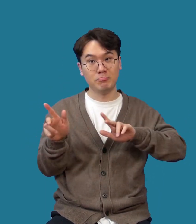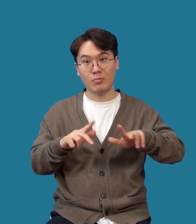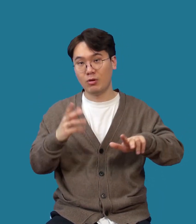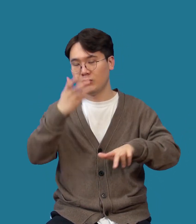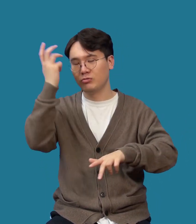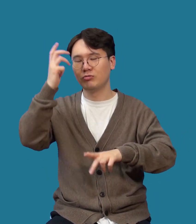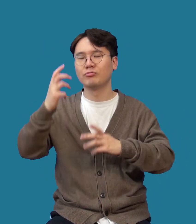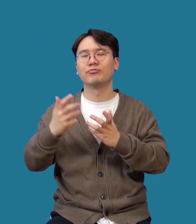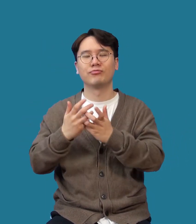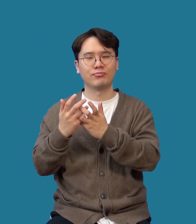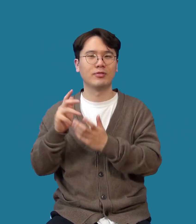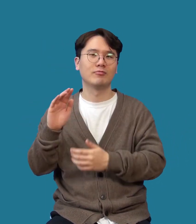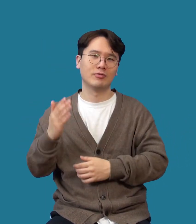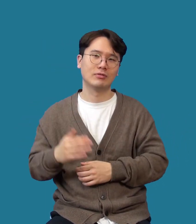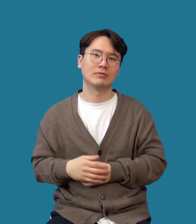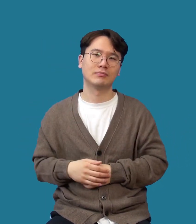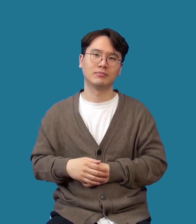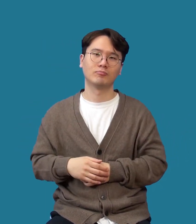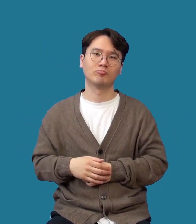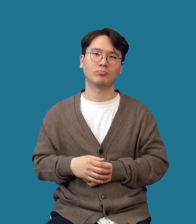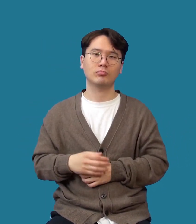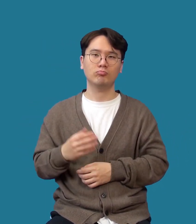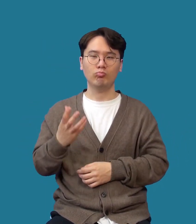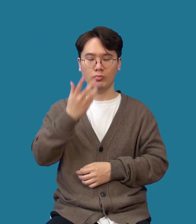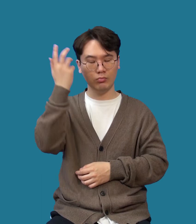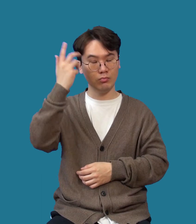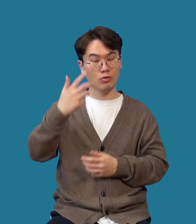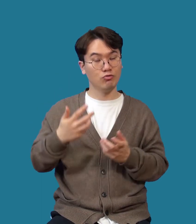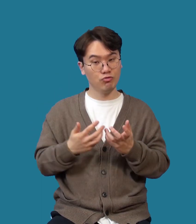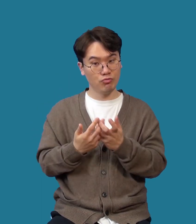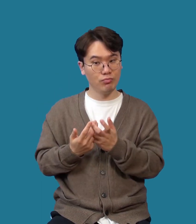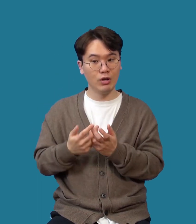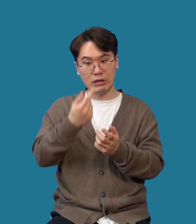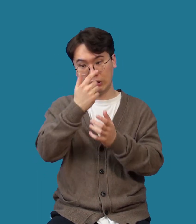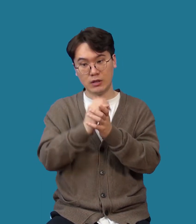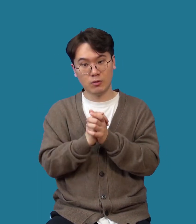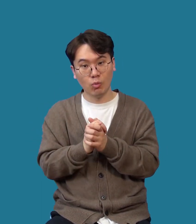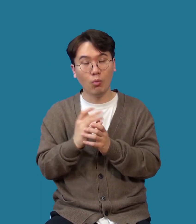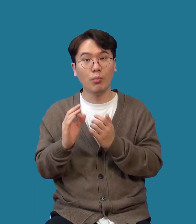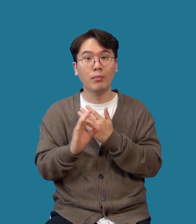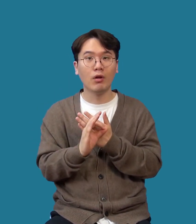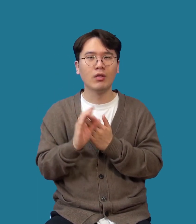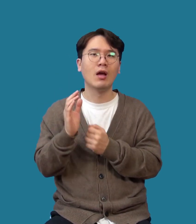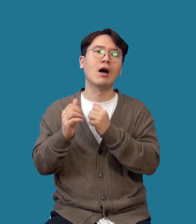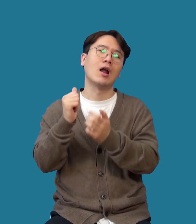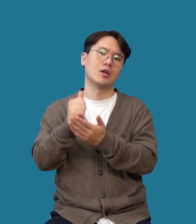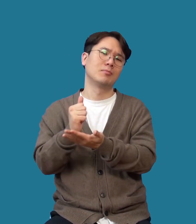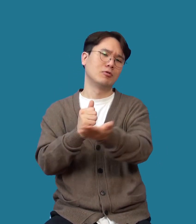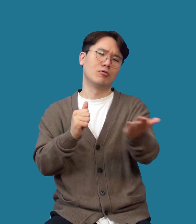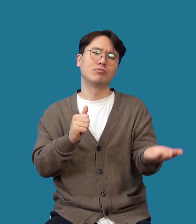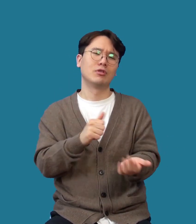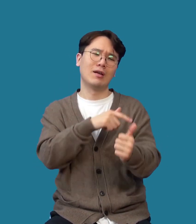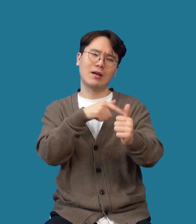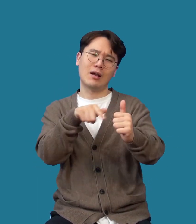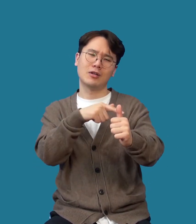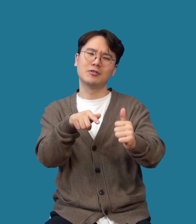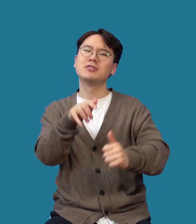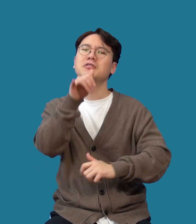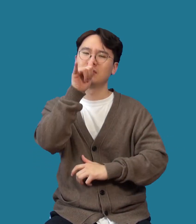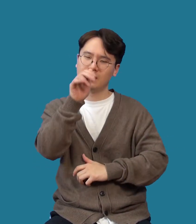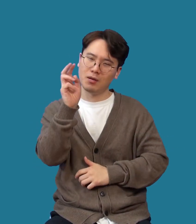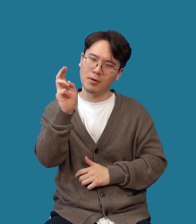충만해졌습니다. 성령 충만을 위해서 기도하면 반드시 하나님이 뭘 지적하시는 것이 있을 겁니다. 거기에